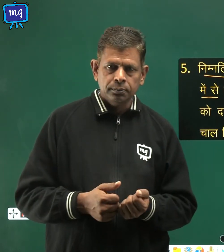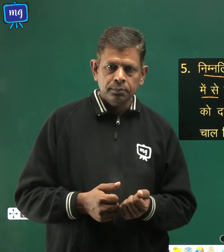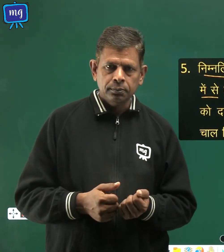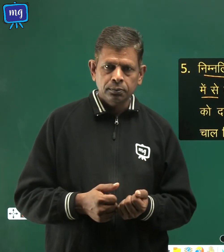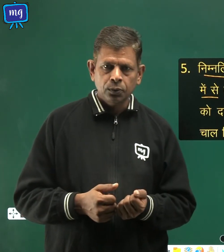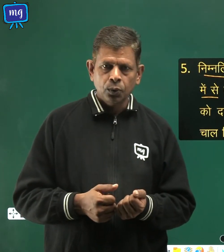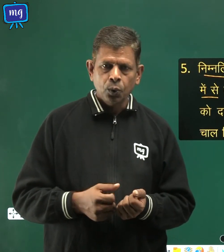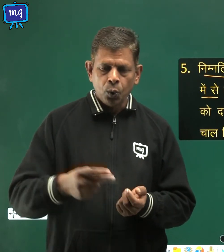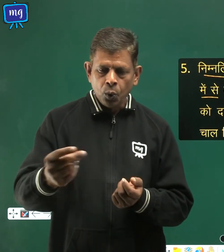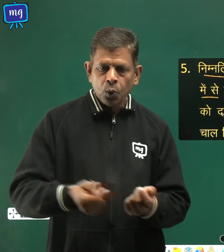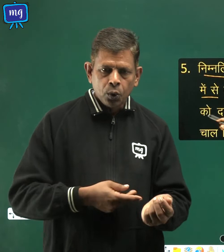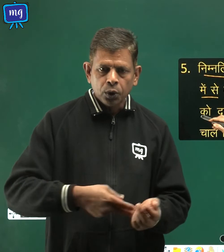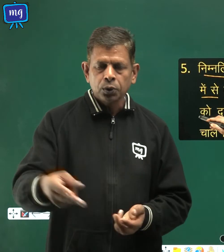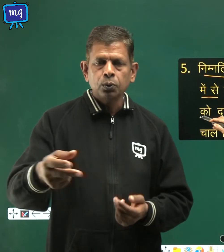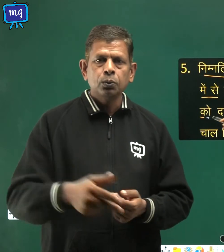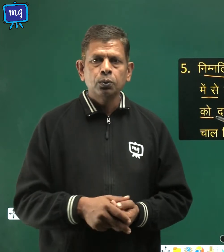गति को